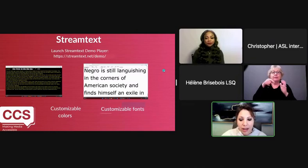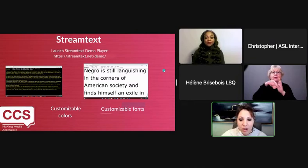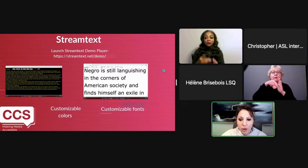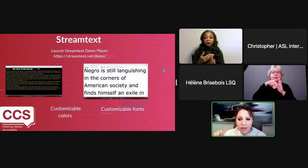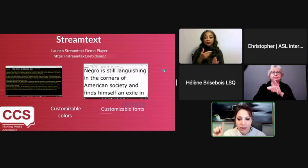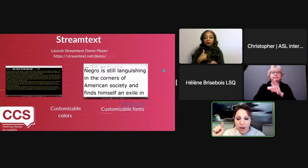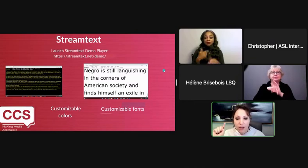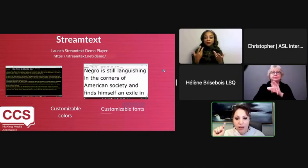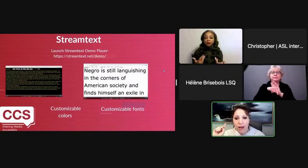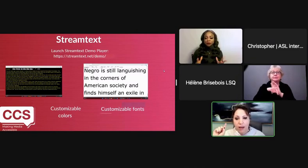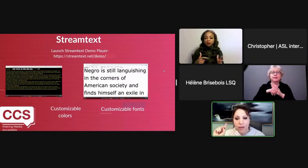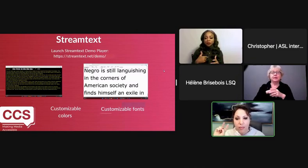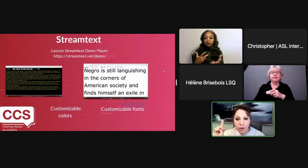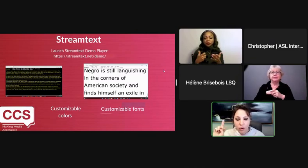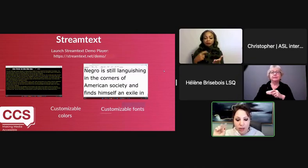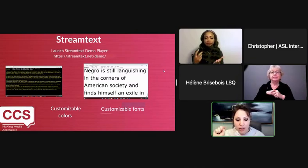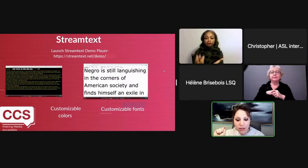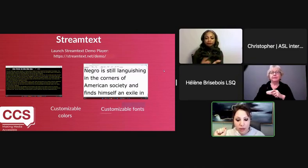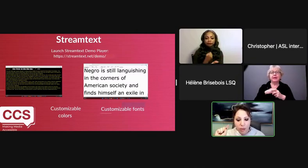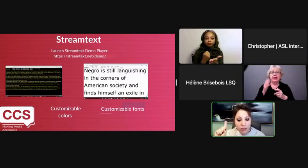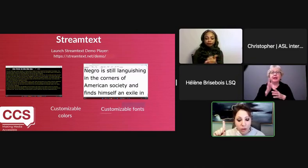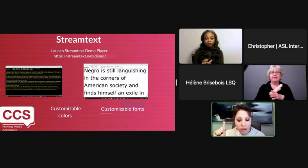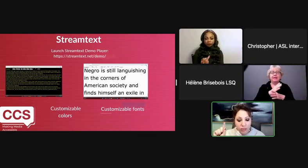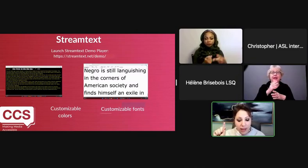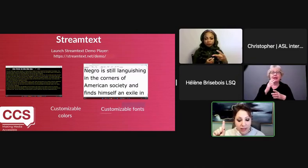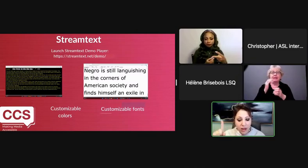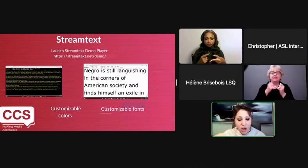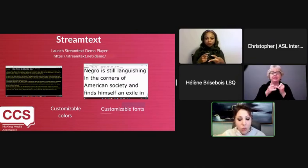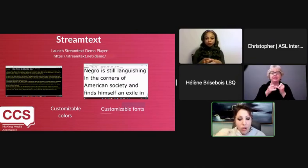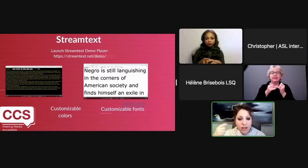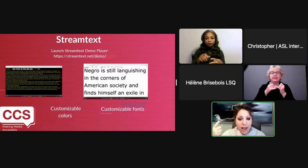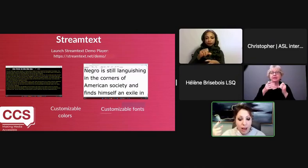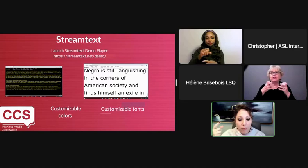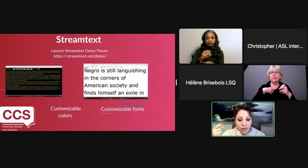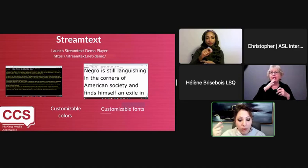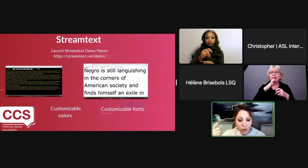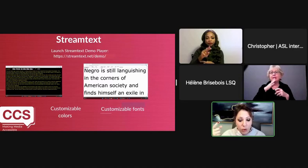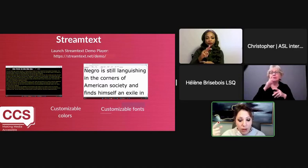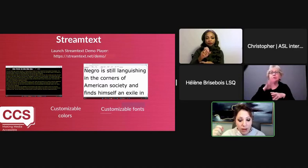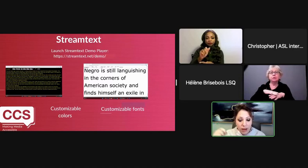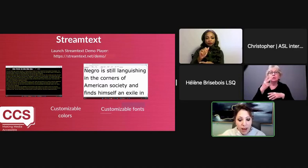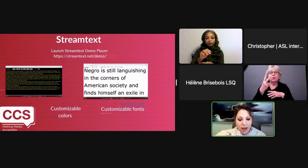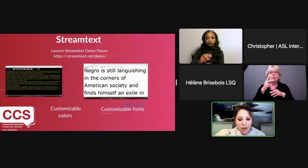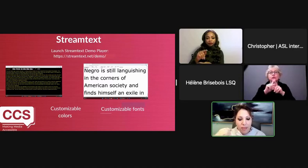Avant de terminer, je voulais parler de deux choses. Donc,